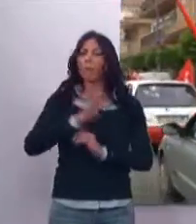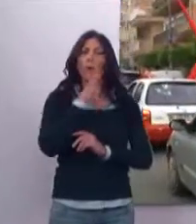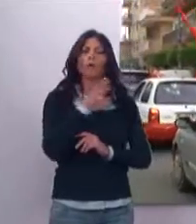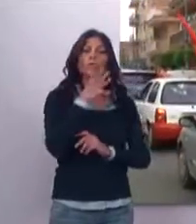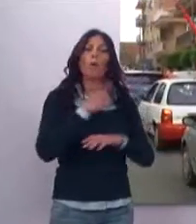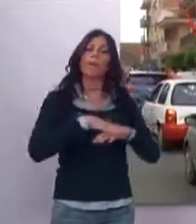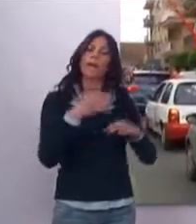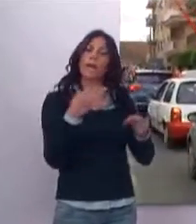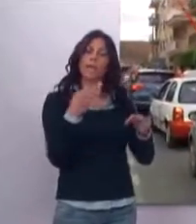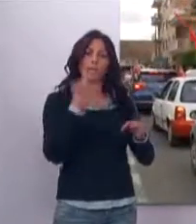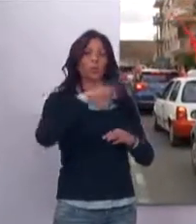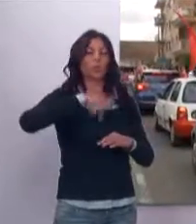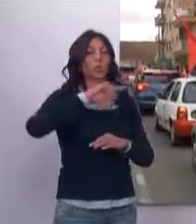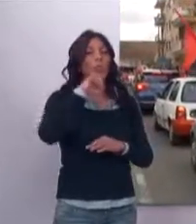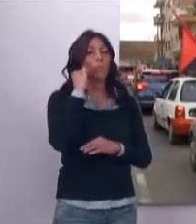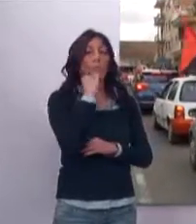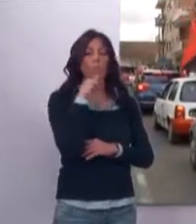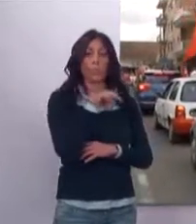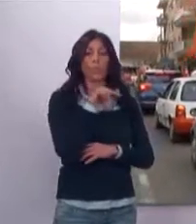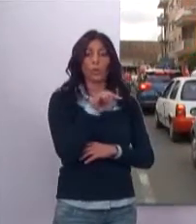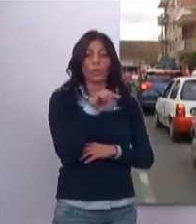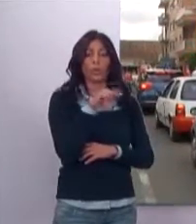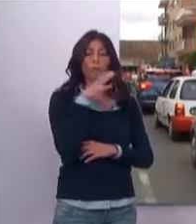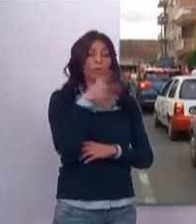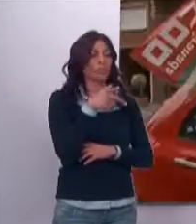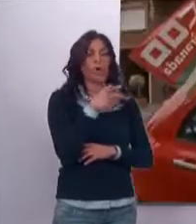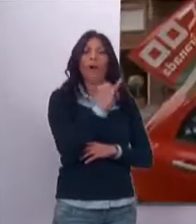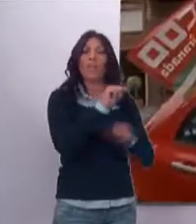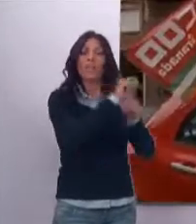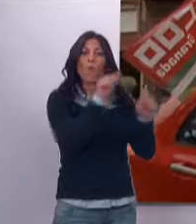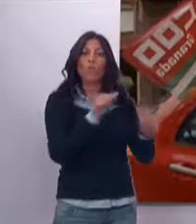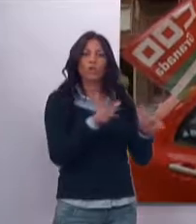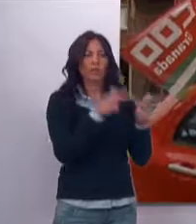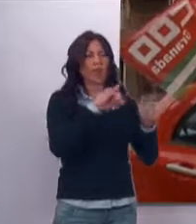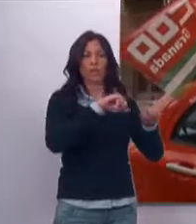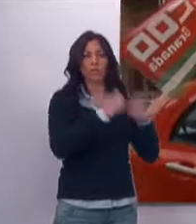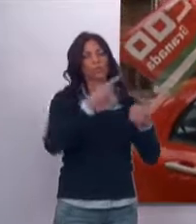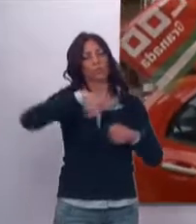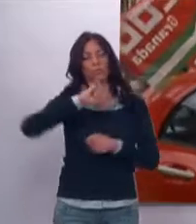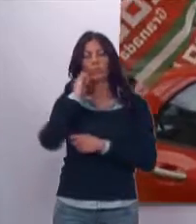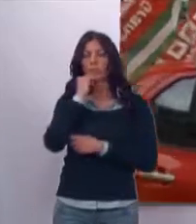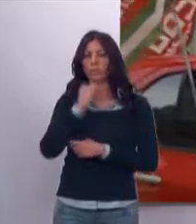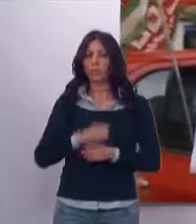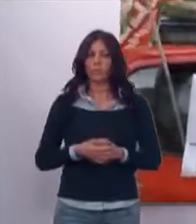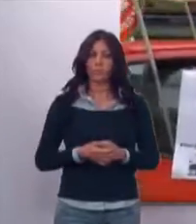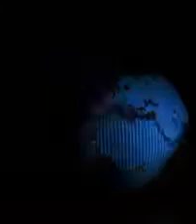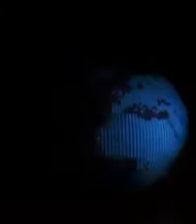de que hay motivos para secundar esta protesta puesto que se ha roto el modelo social.